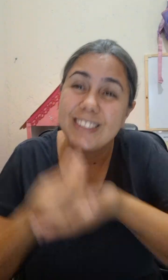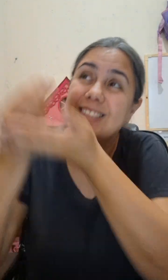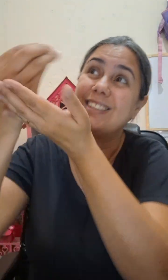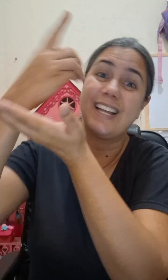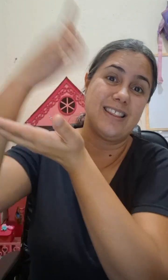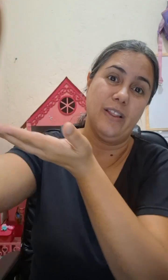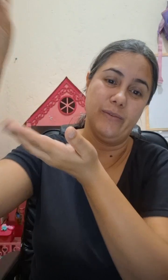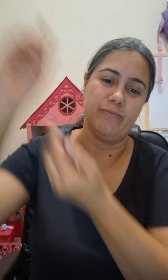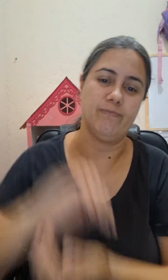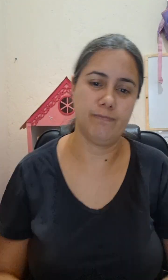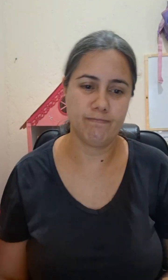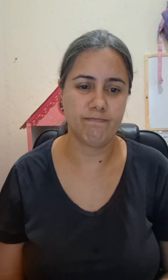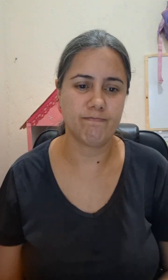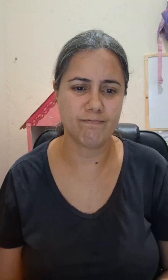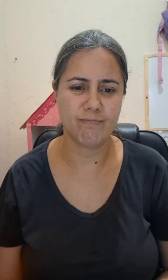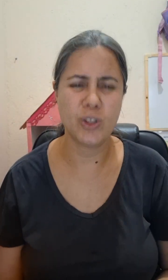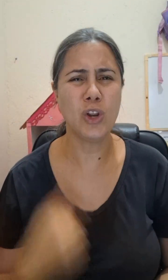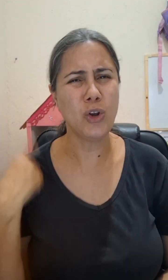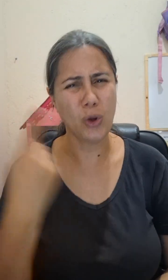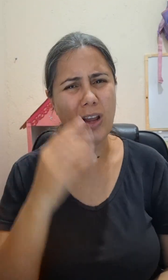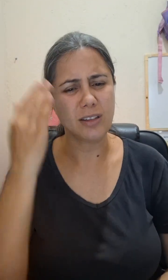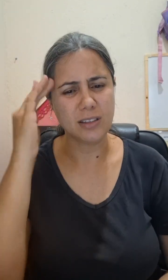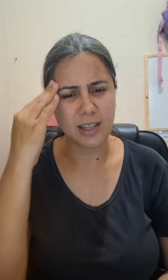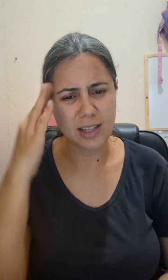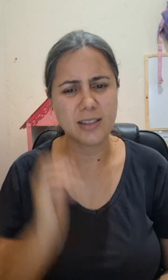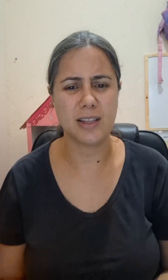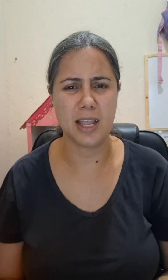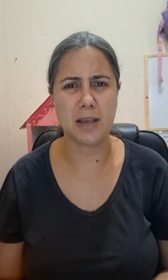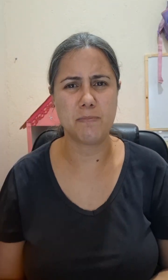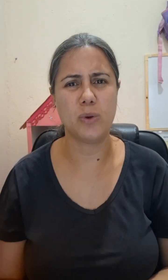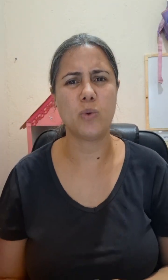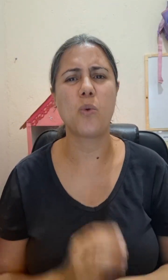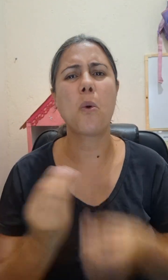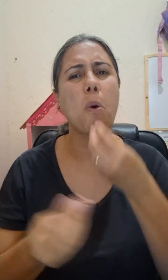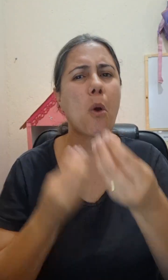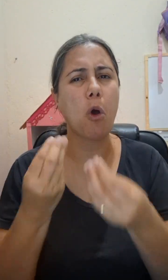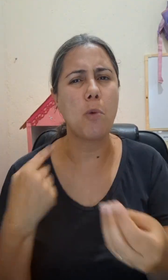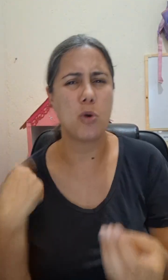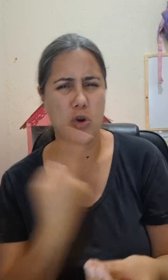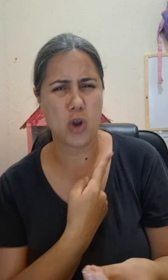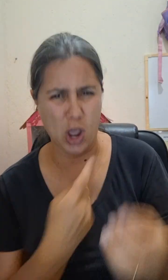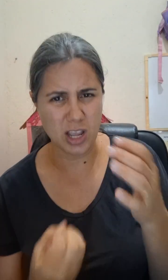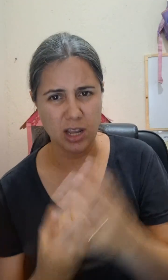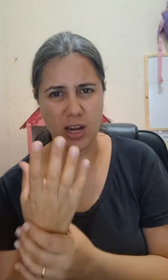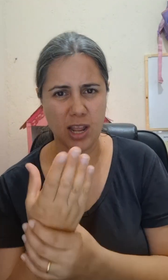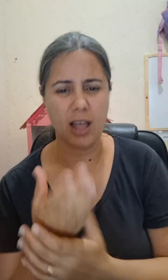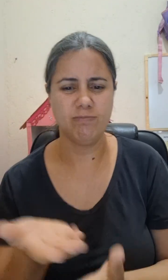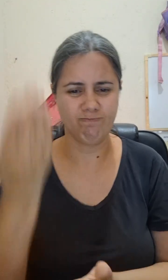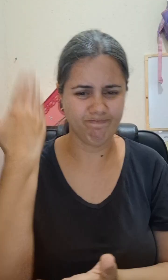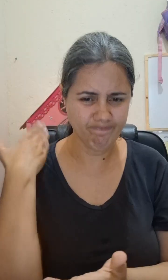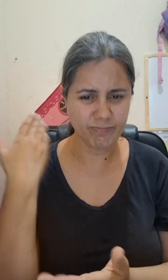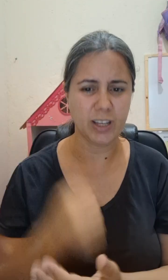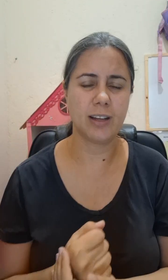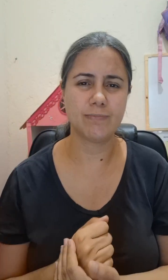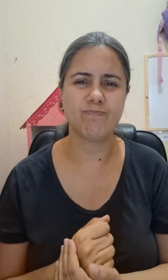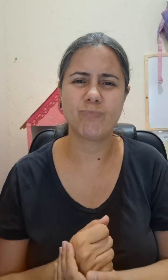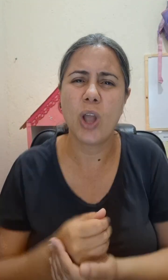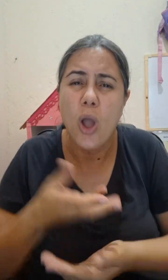Deus. Quando nós entendemos a nossa origem, que nós fomos criados por Deus lá no